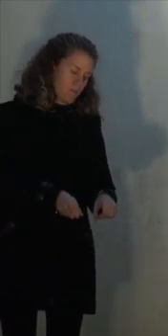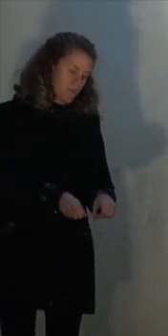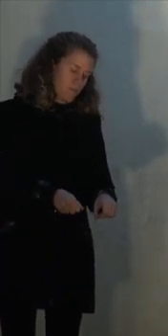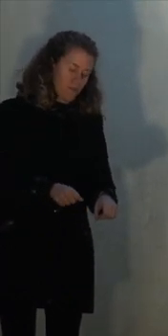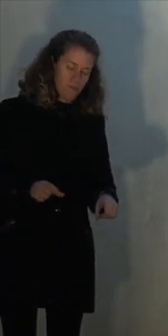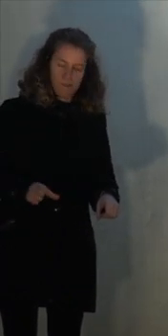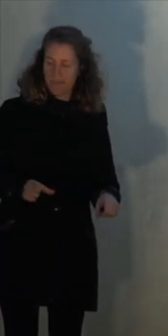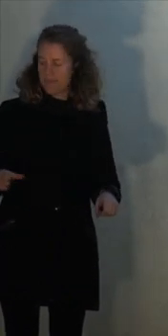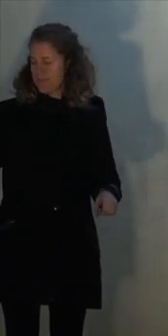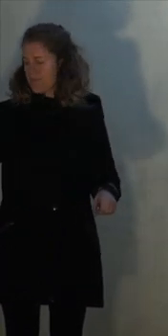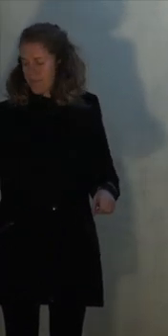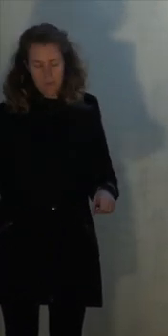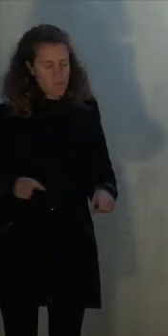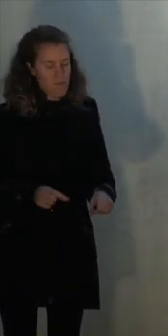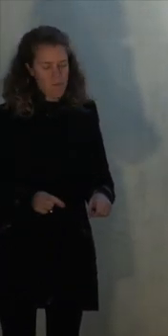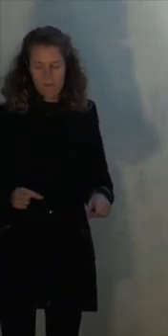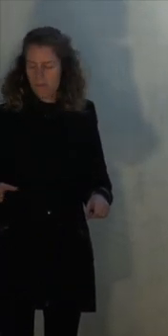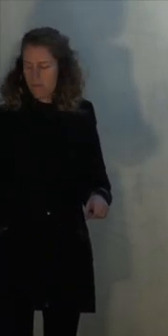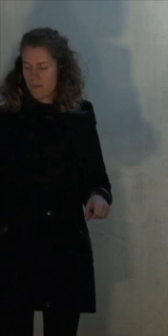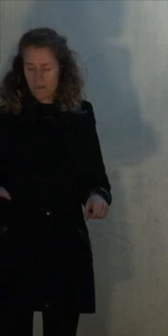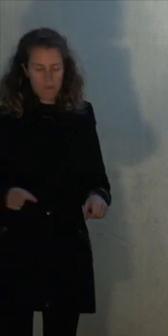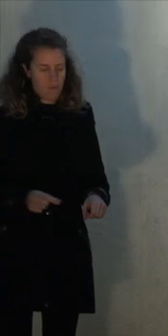cierta disponibilidad. Ya.